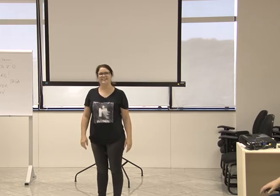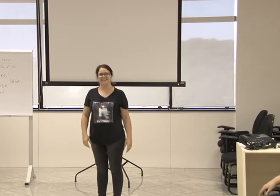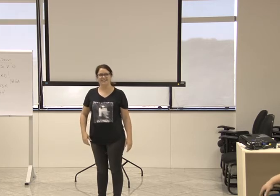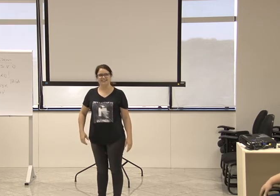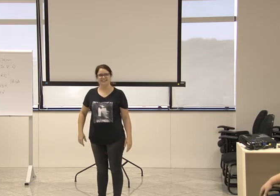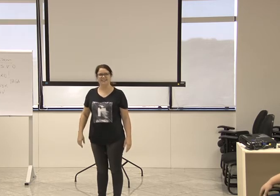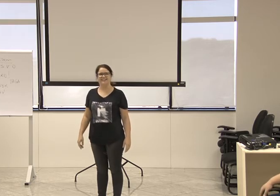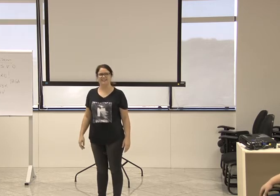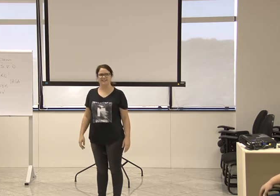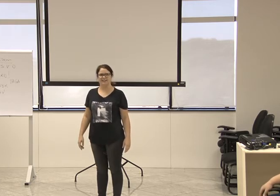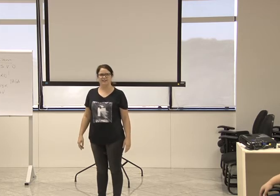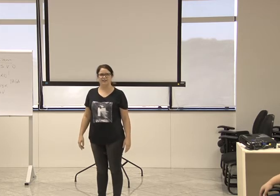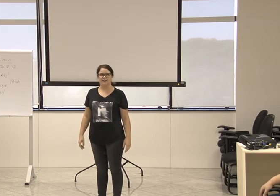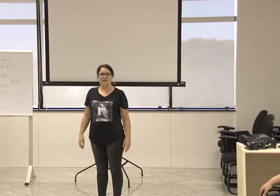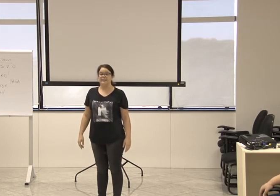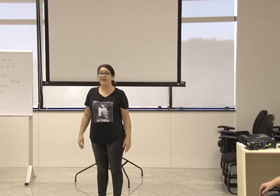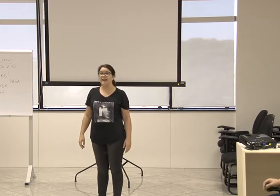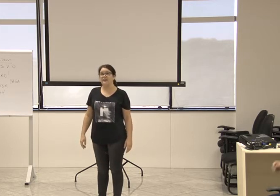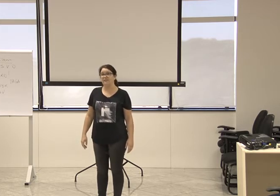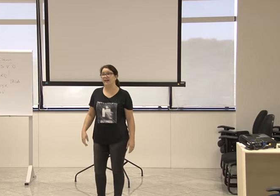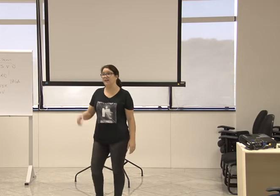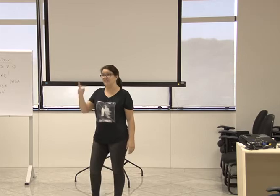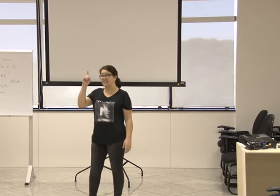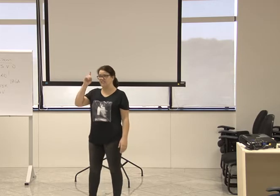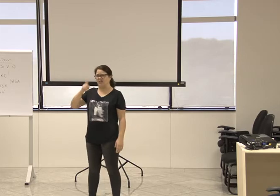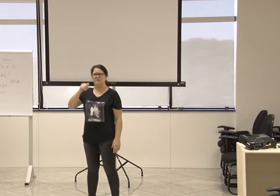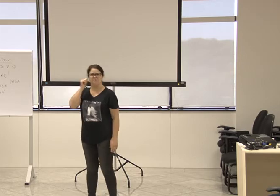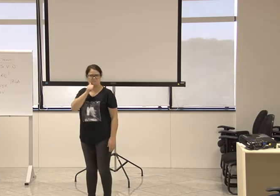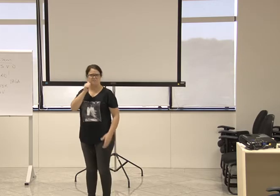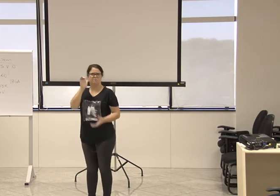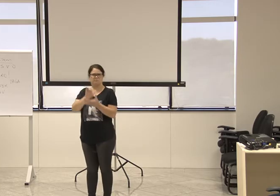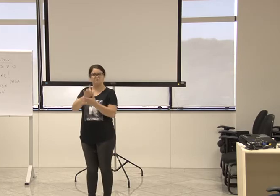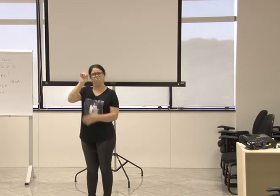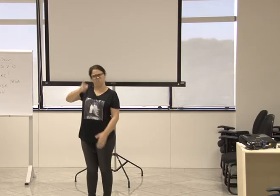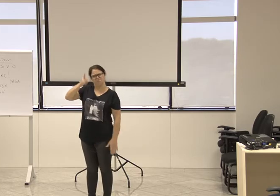Você ficou parecendo ontem mesmo. E aí ele fez assim.